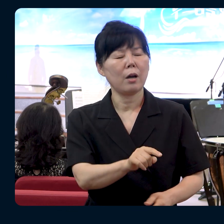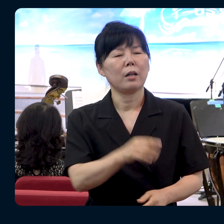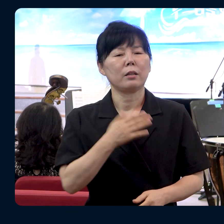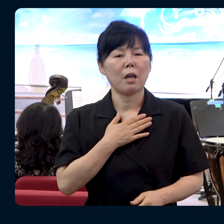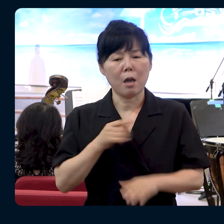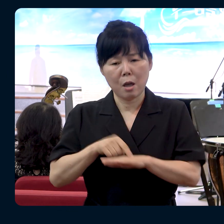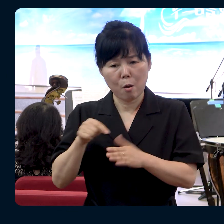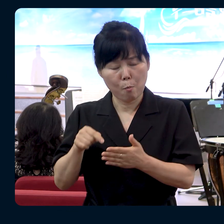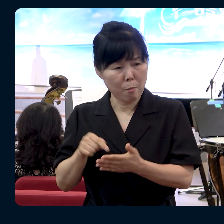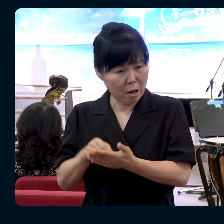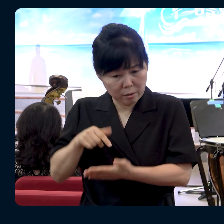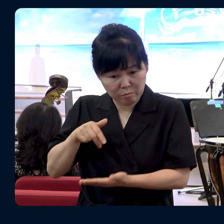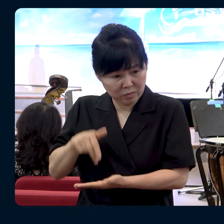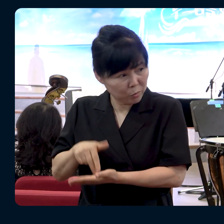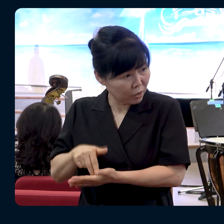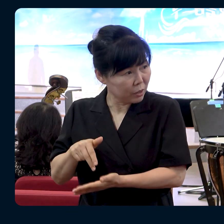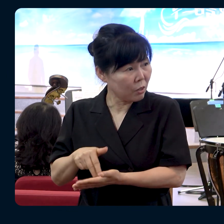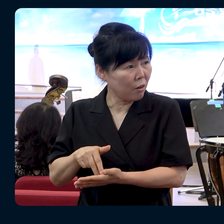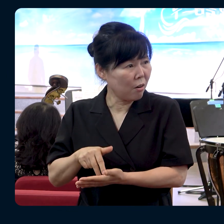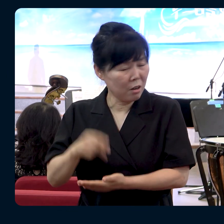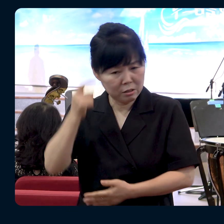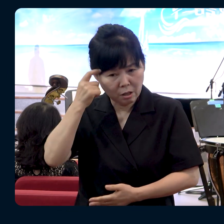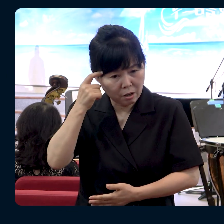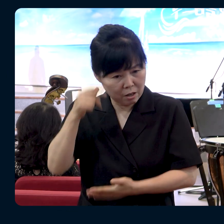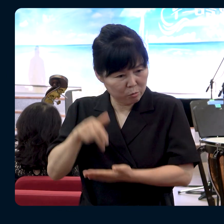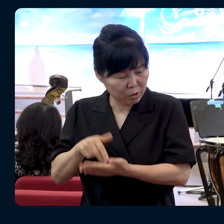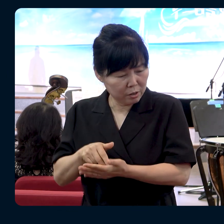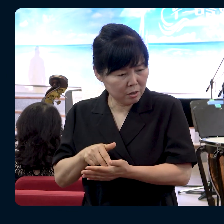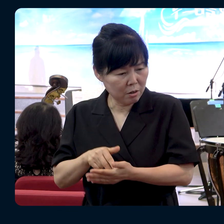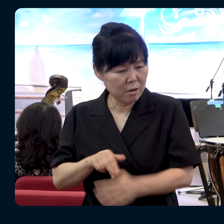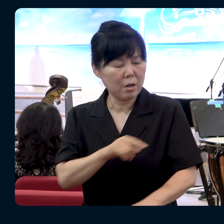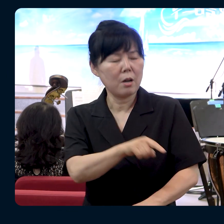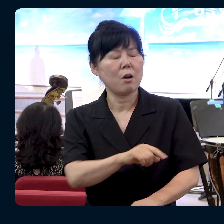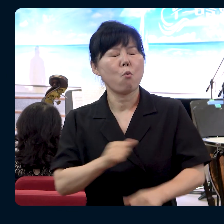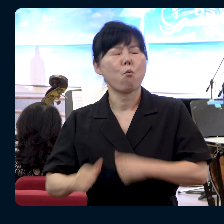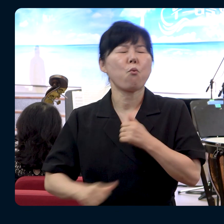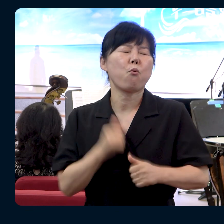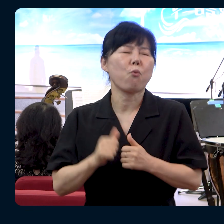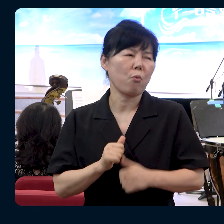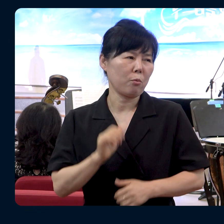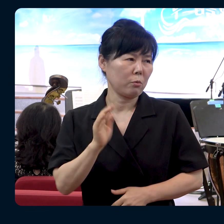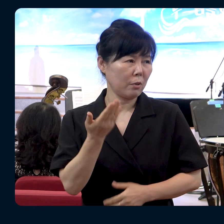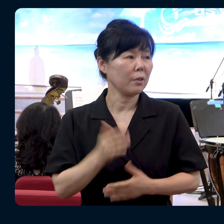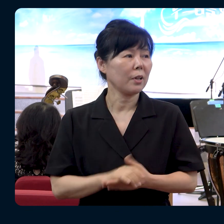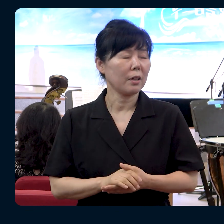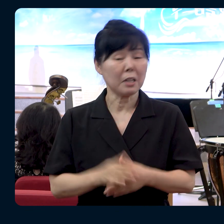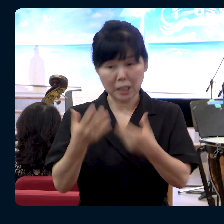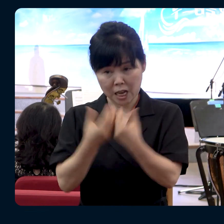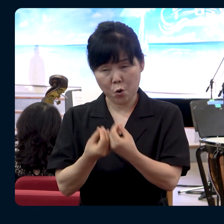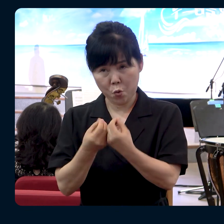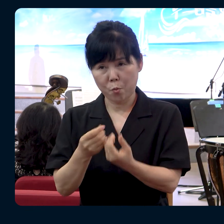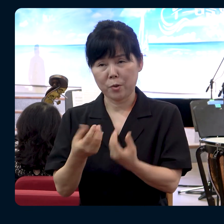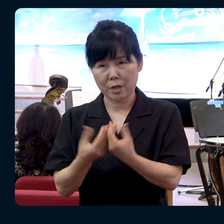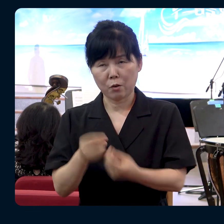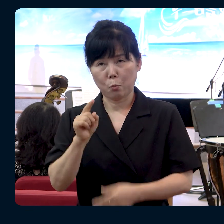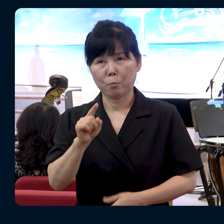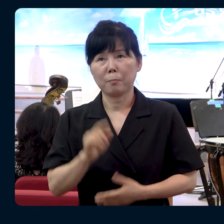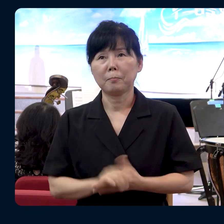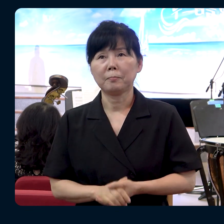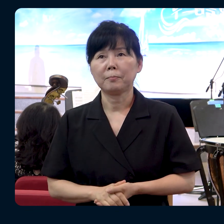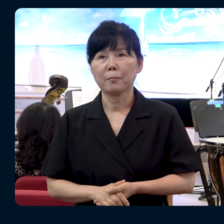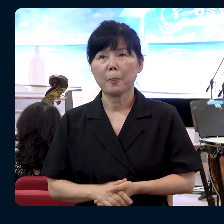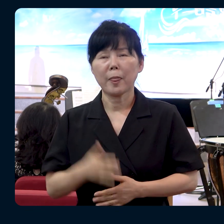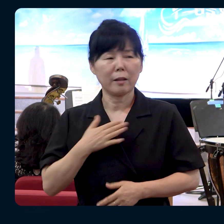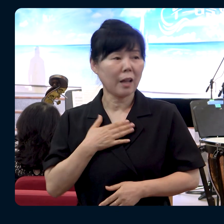내 판단에서부터 분노가 시작된다라는 얘기를 하는 것이죠. 예를 한번 들어보면, 나는